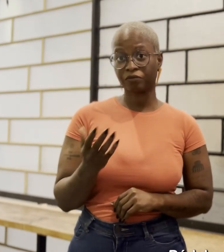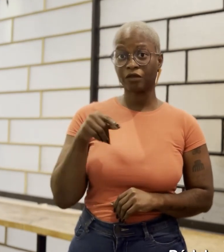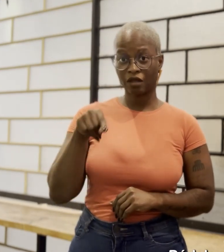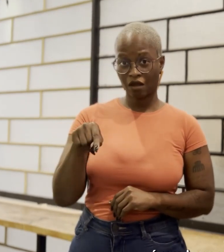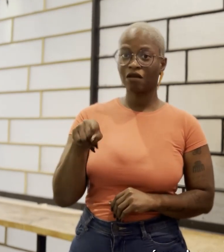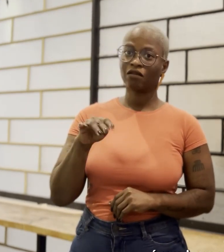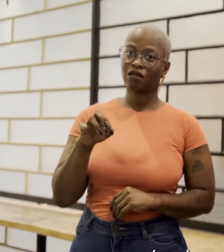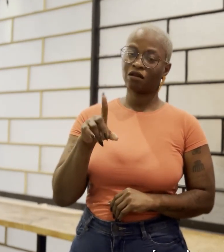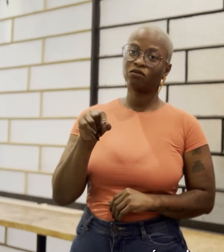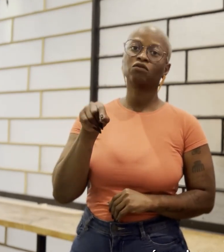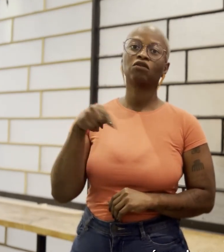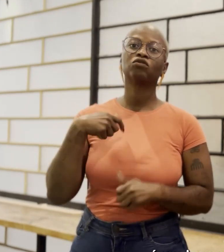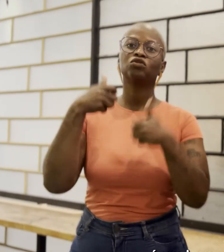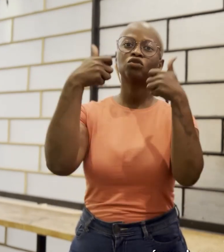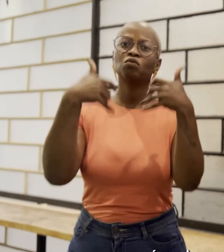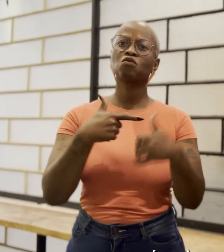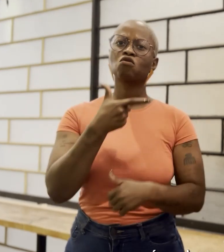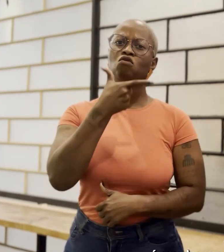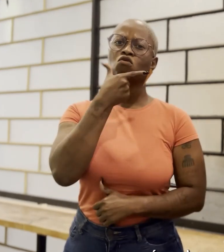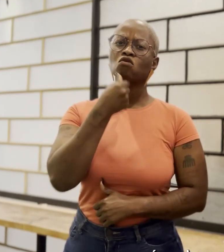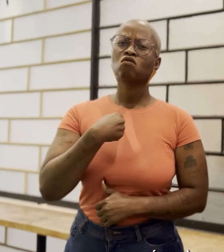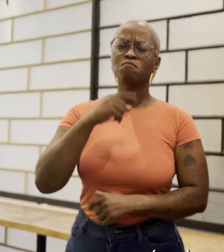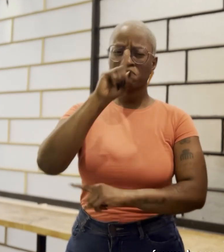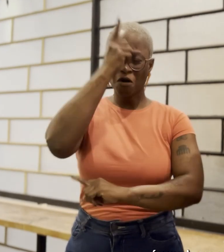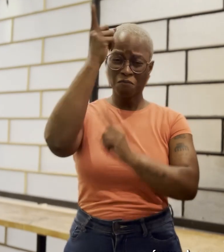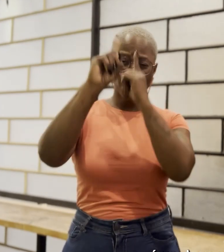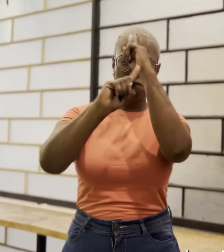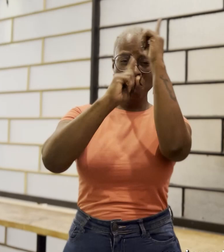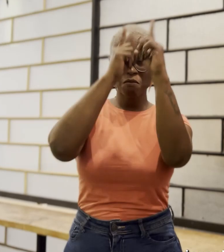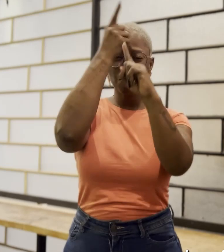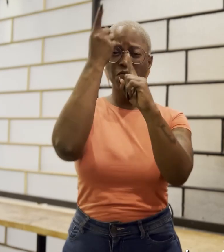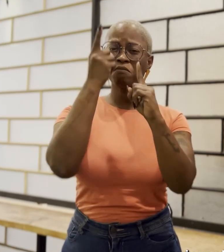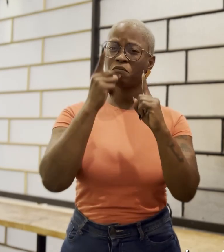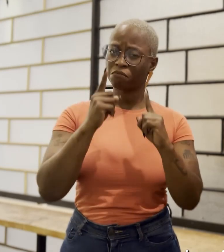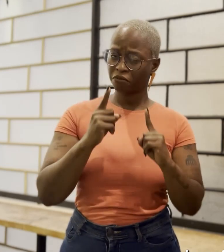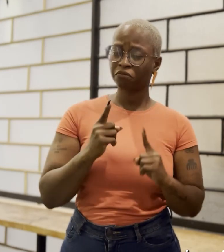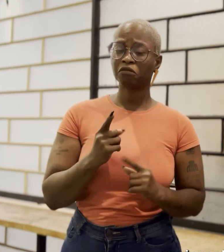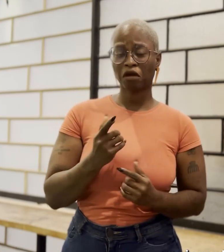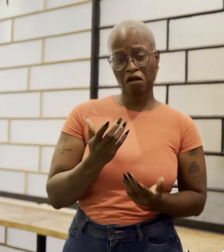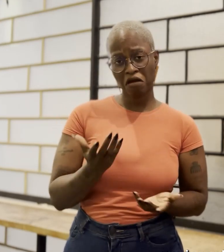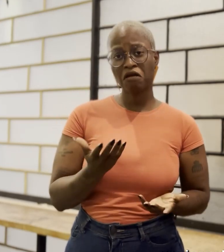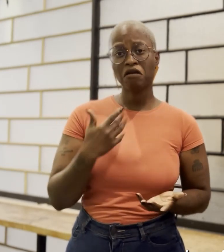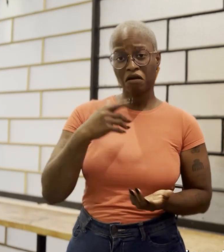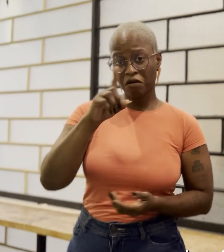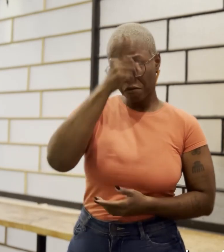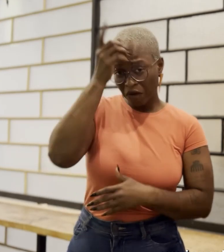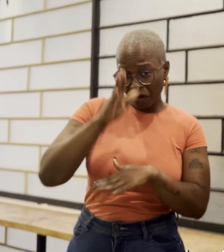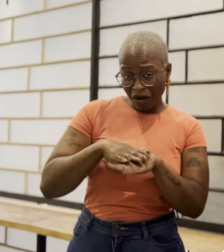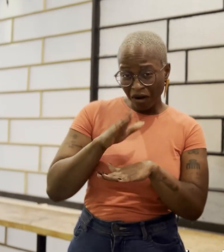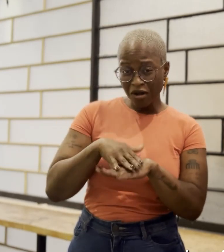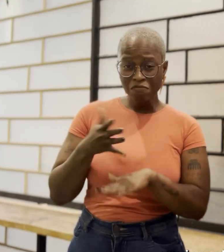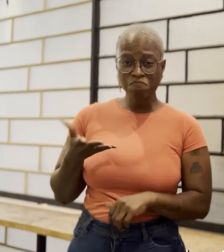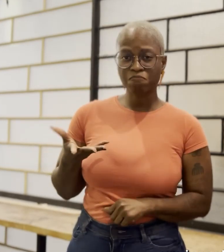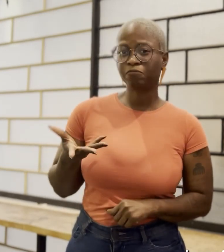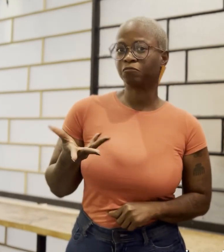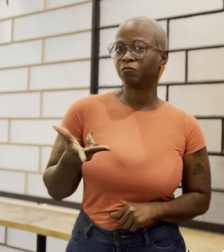Dédalo, como eu falei, é um homem super criativo e um inventor